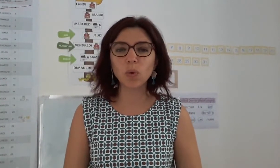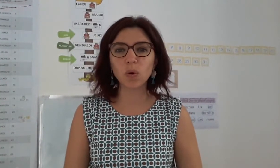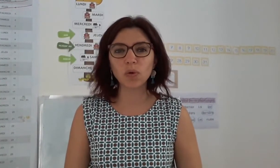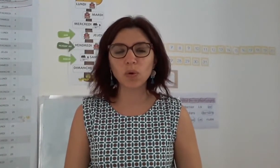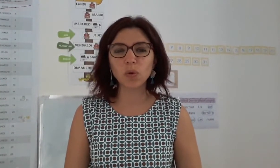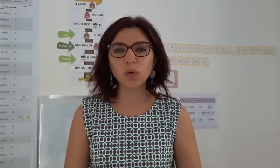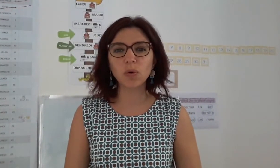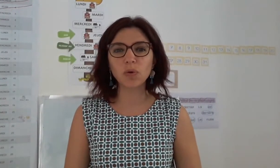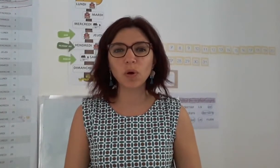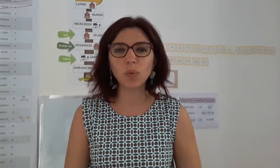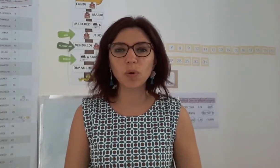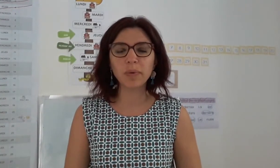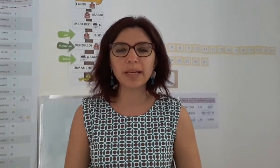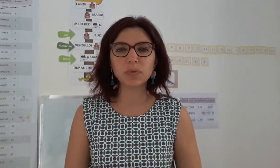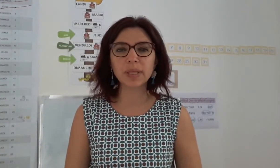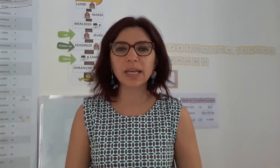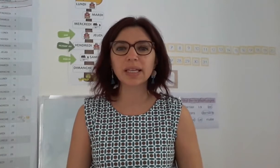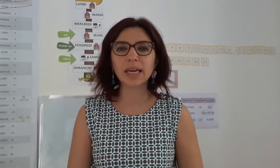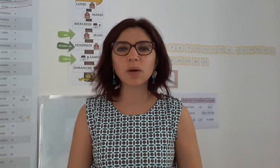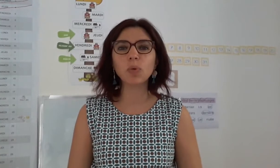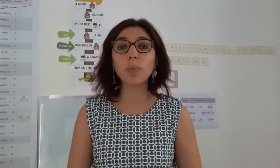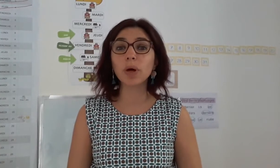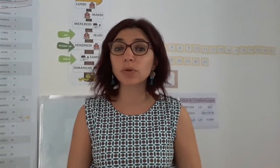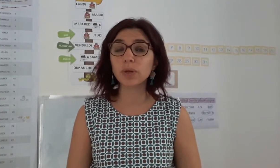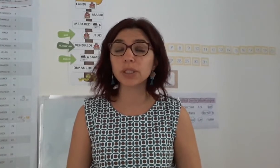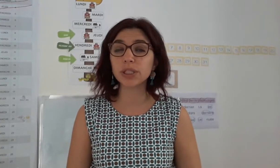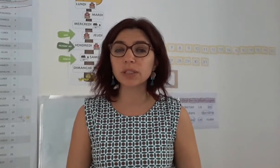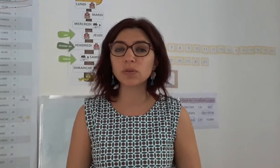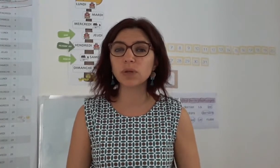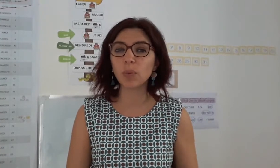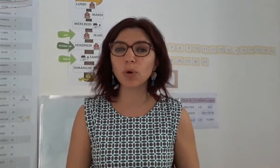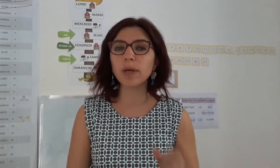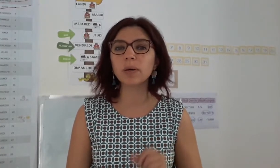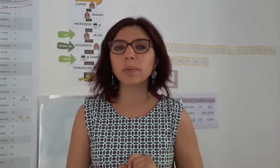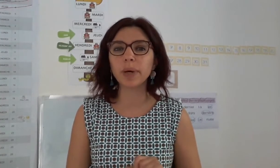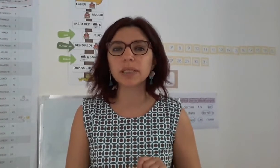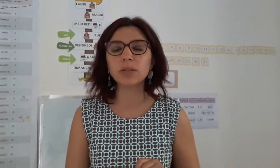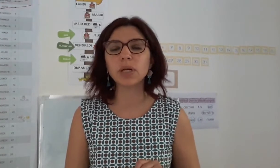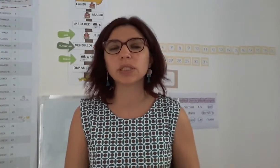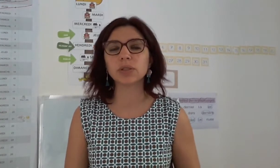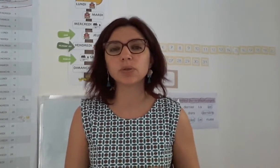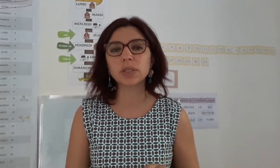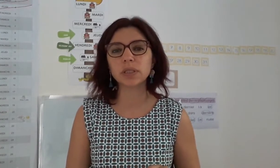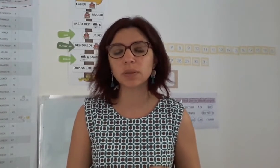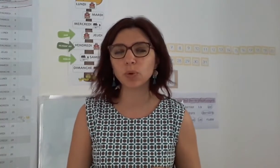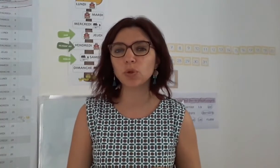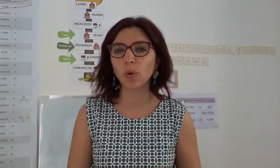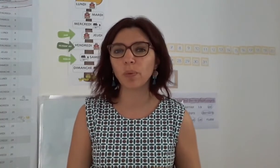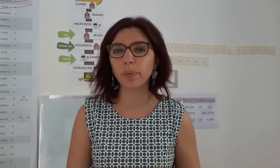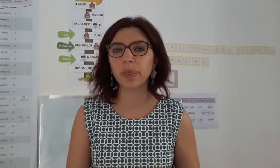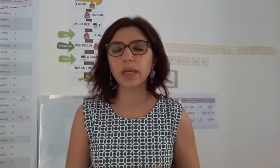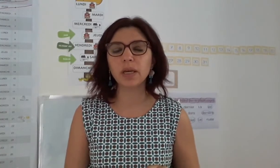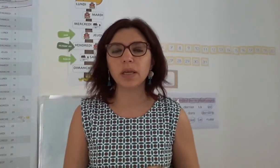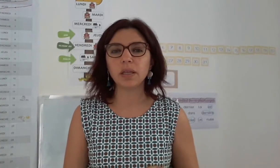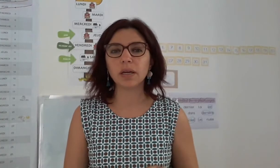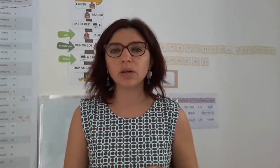On se retrouve comme promis la semaine dernière pour apprendre les gestes de la première partie de la chanson des émotions. D'accord?